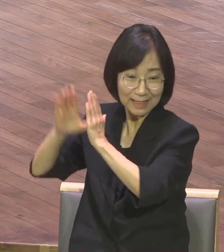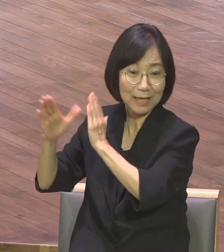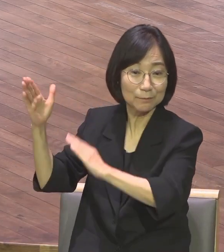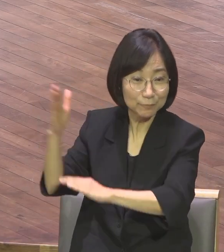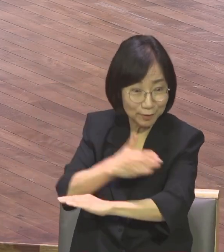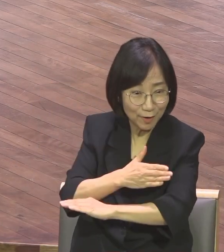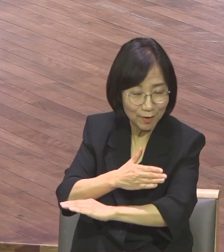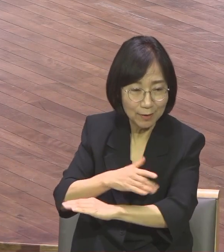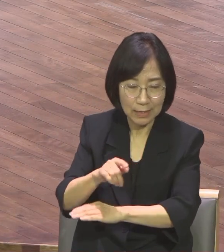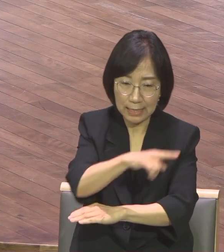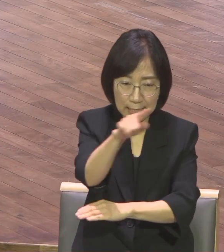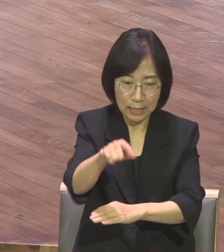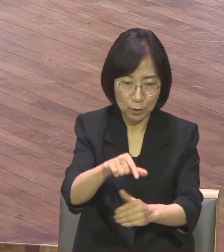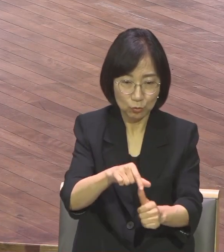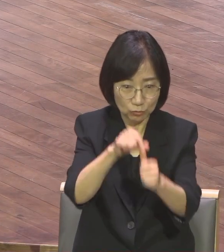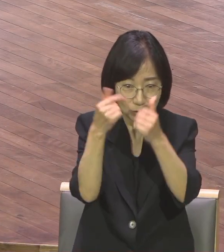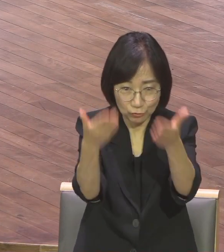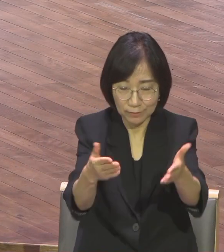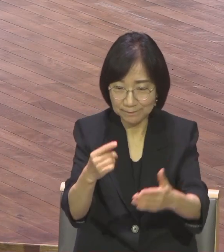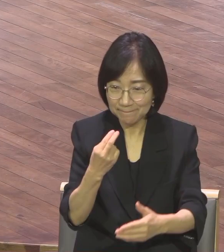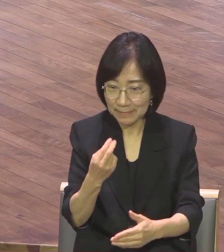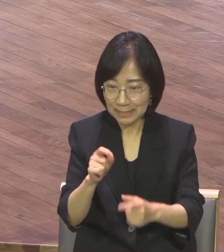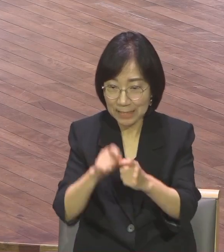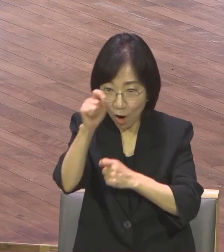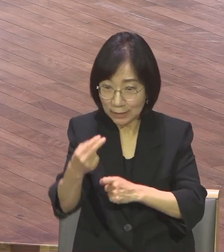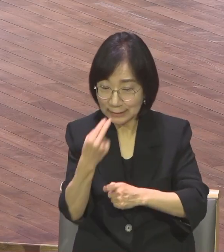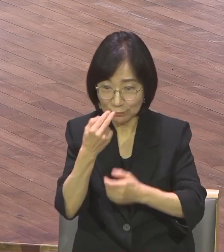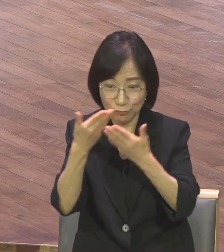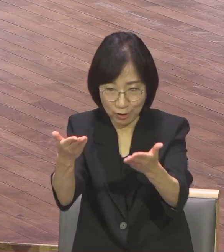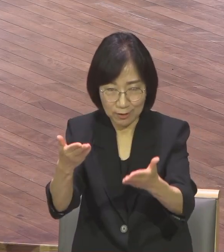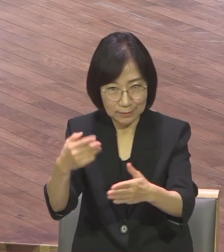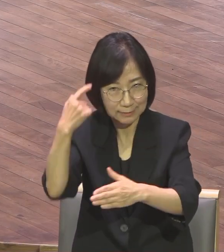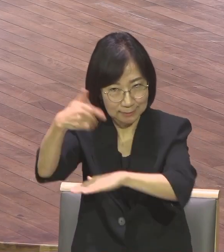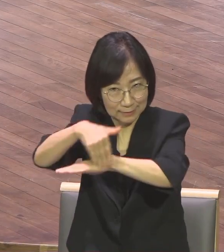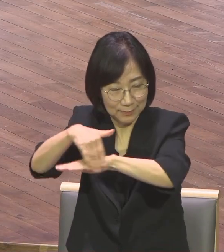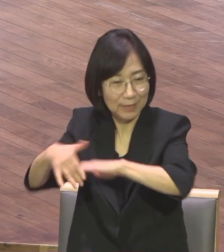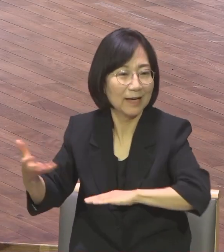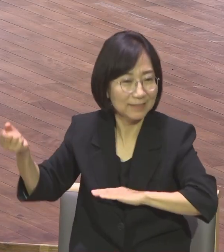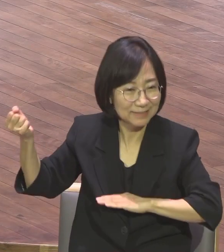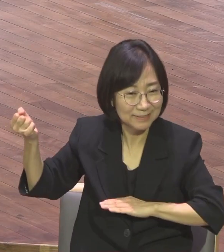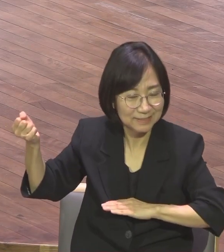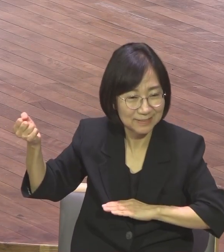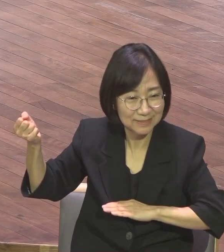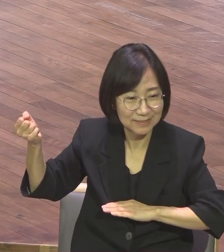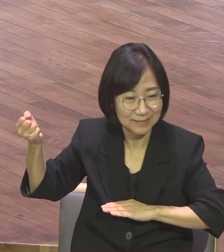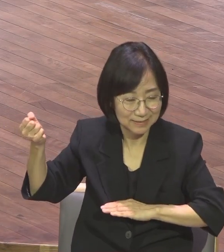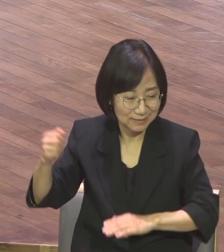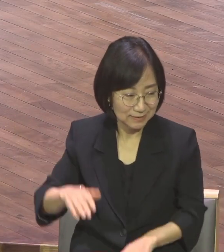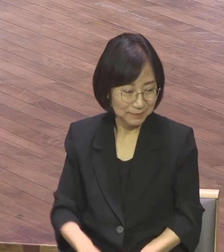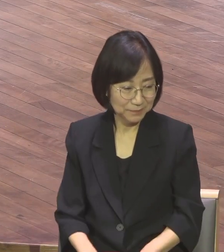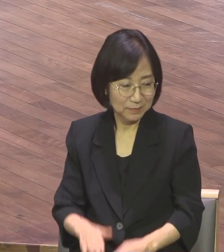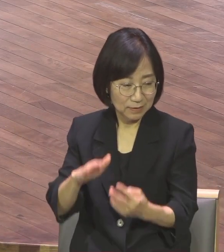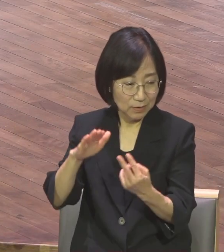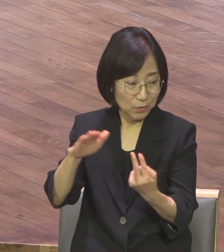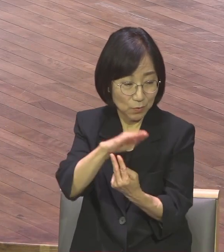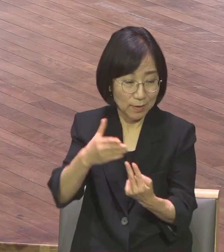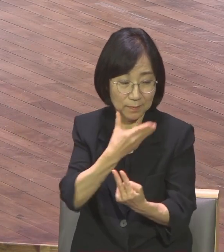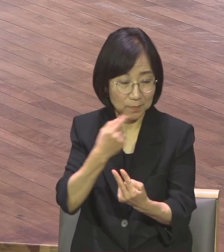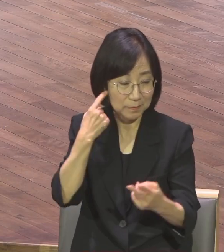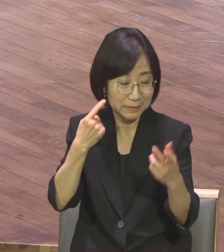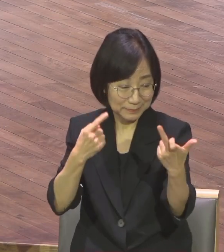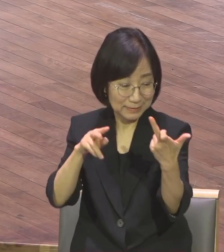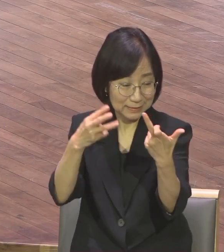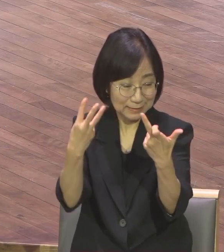영원한 계획을 가지셨어요. 그리고 요한복음 17장 3절에 보면 영생에 대한 종합적 정의가 나와 있어요.